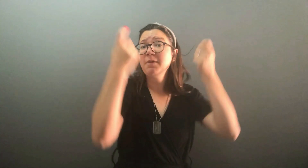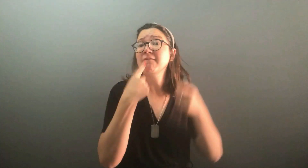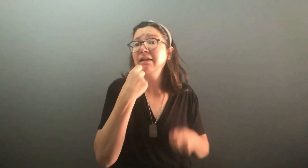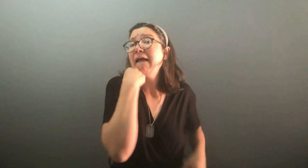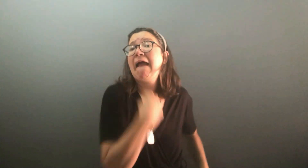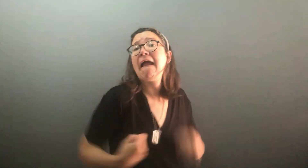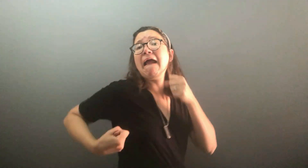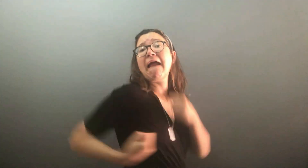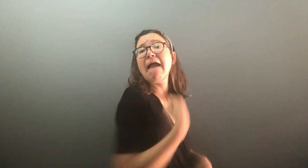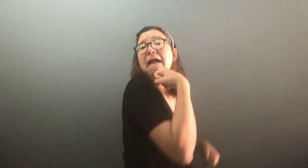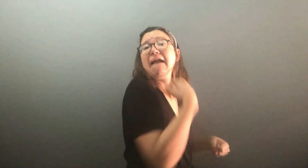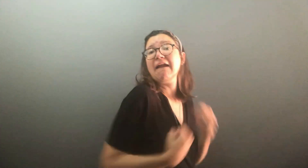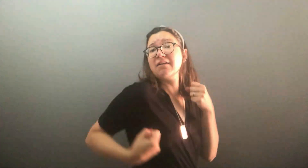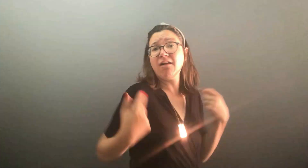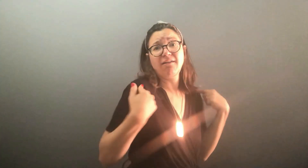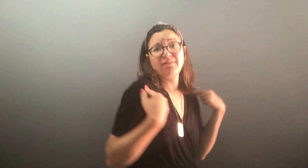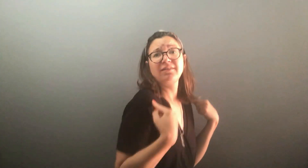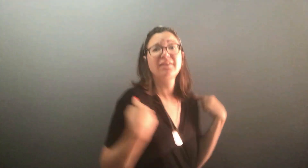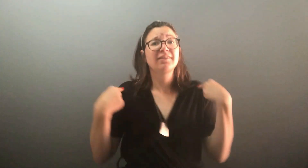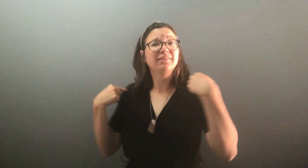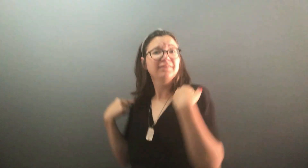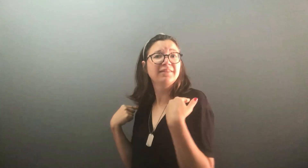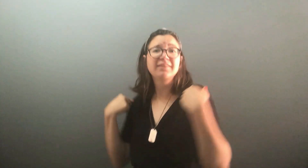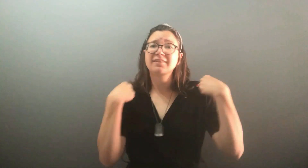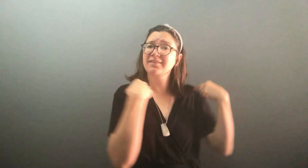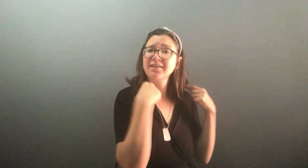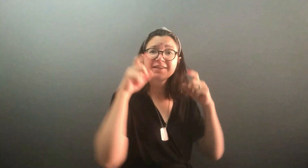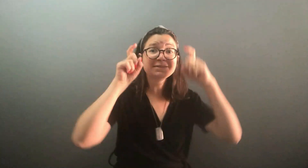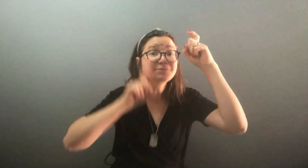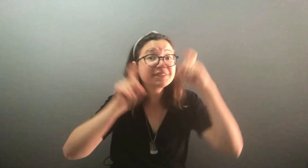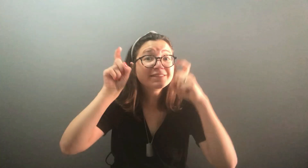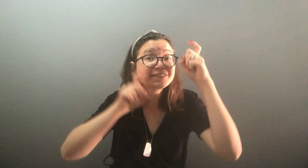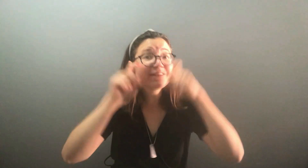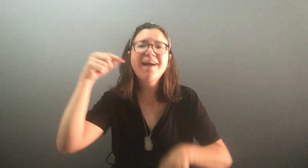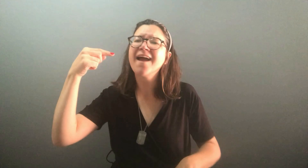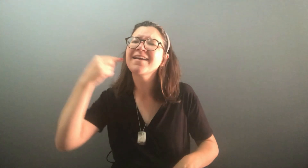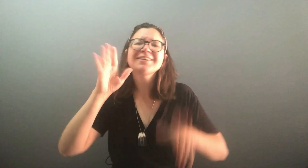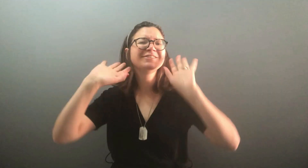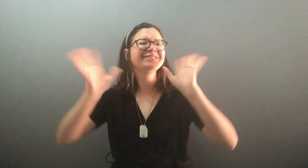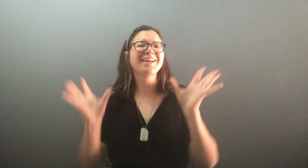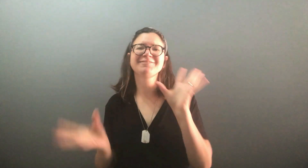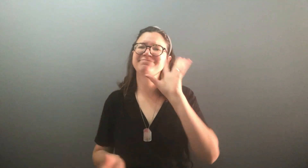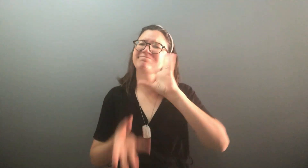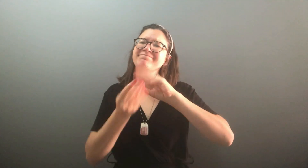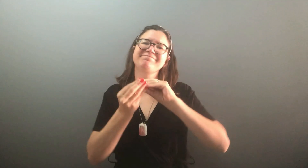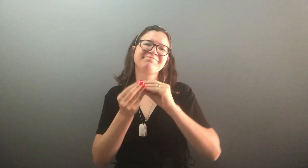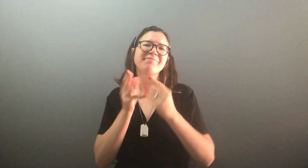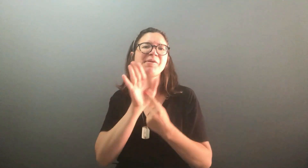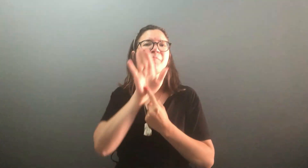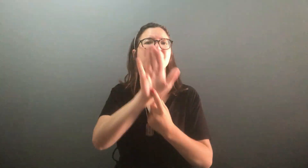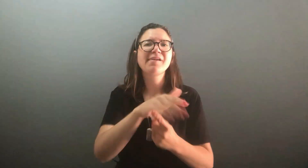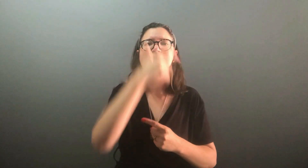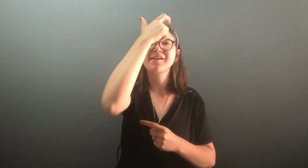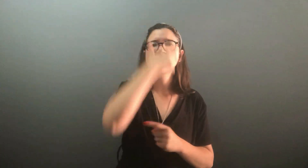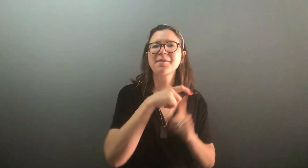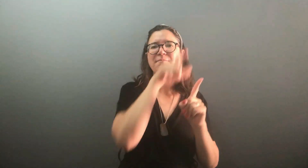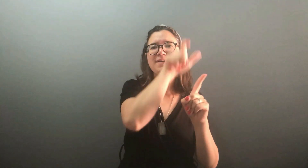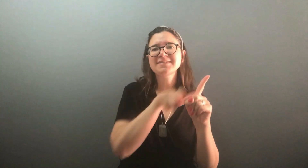Vermelho está correndo, eu preciso mostrar que ele está correndo justamente com esse movimento e com essa expressão. É algo natural, uma performance